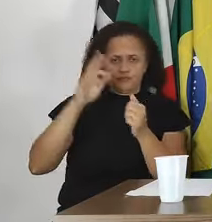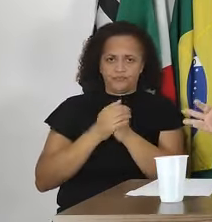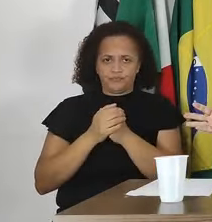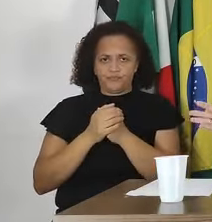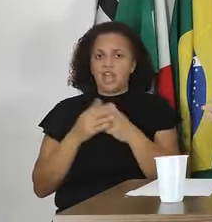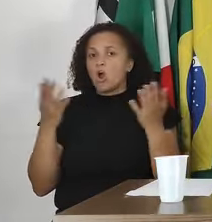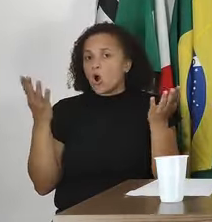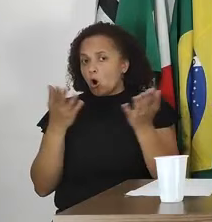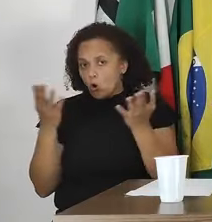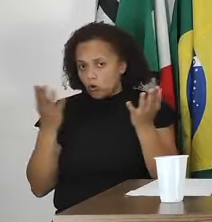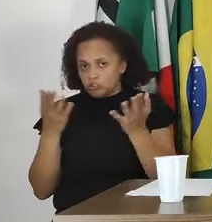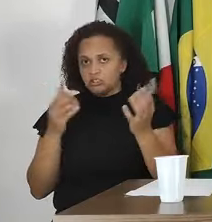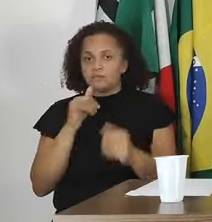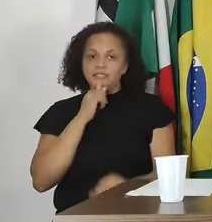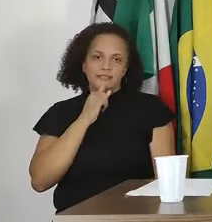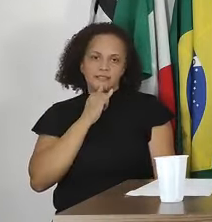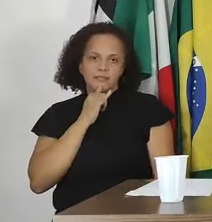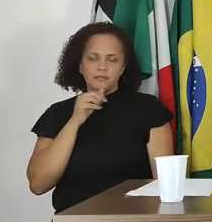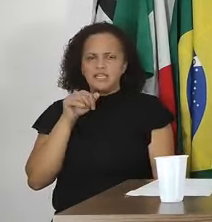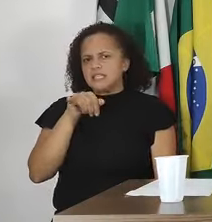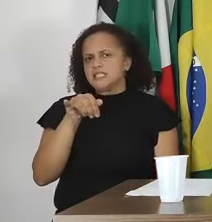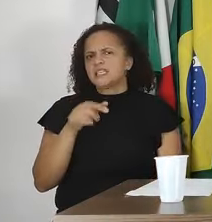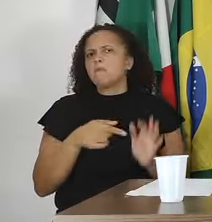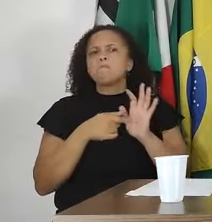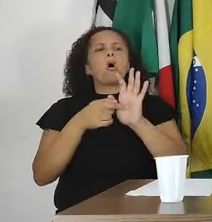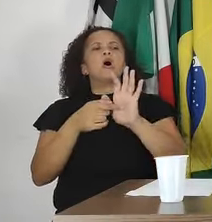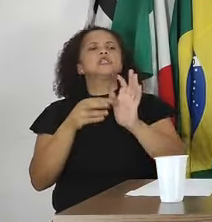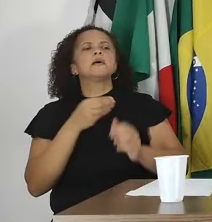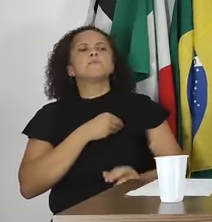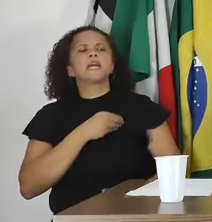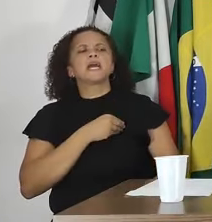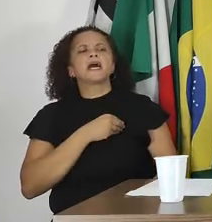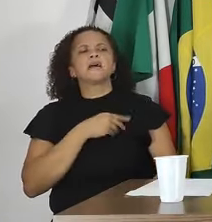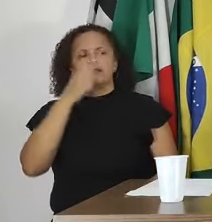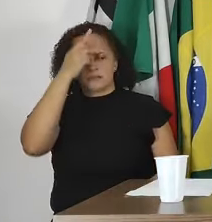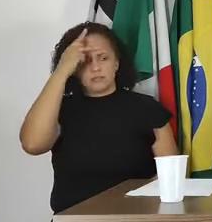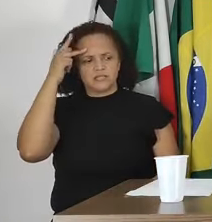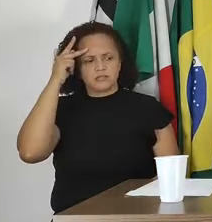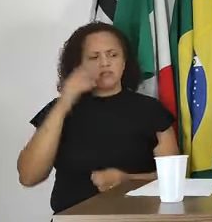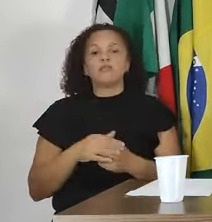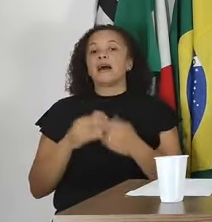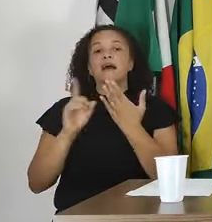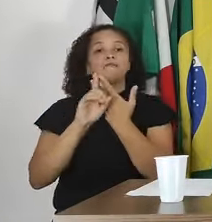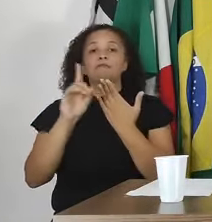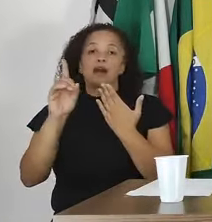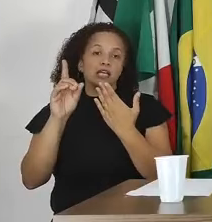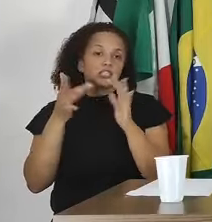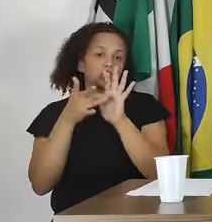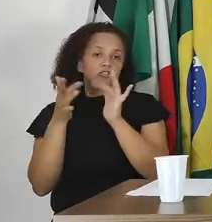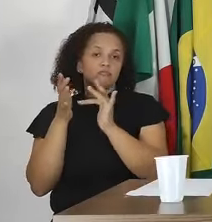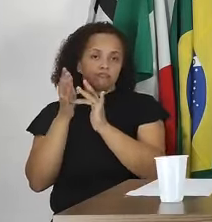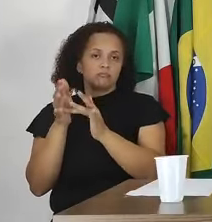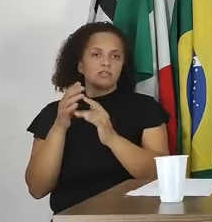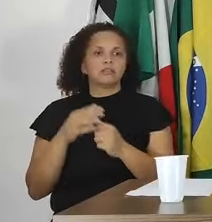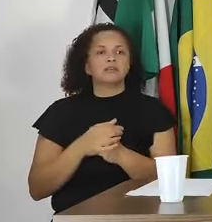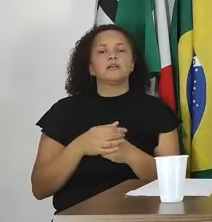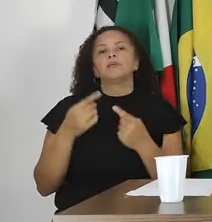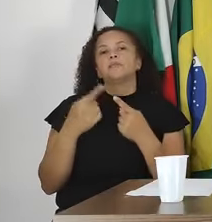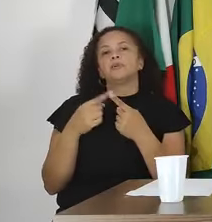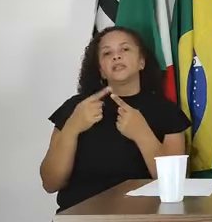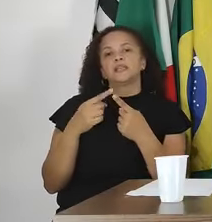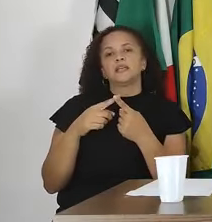gente afasta ela de Cristo, porque ela não vai querer saber mais da igreja, né? Eu tive um caso na minha família que